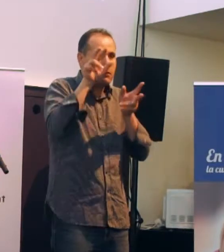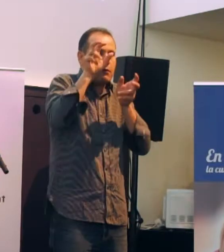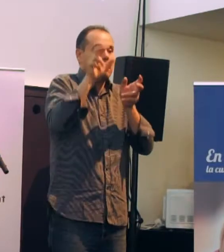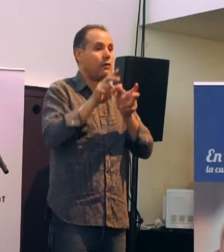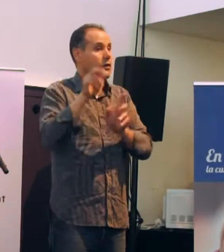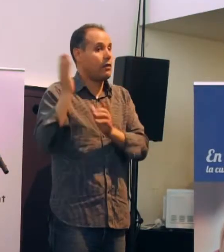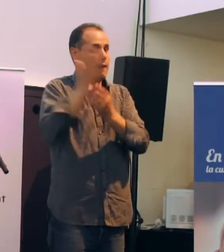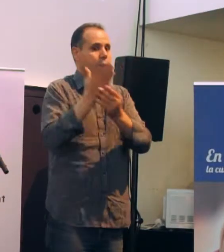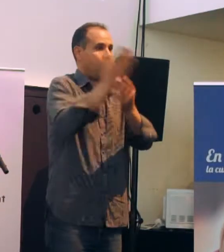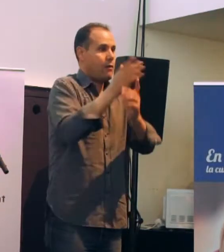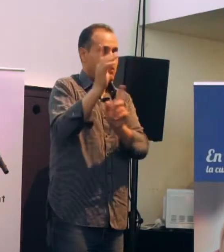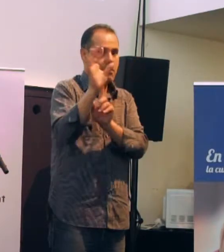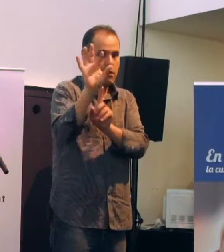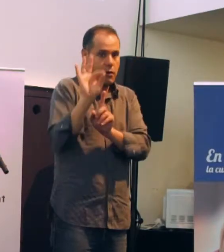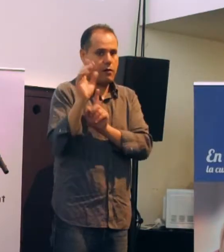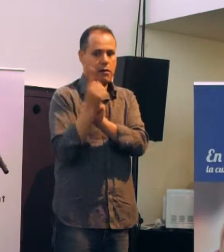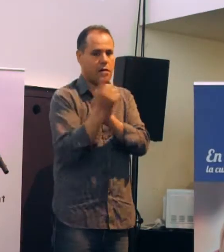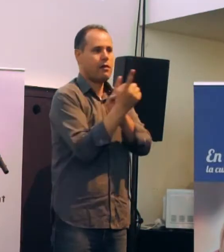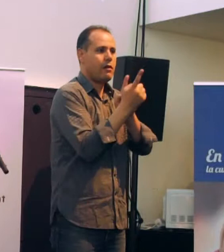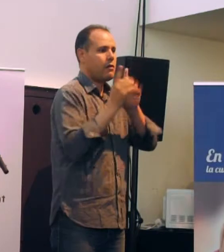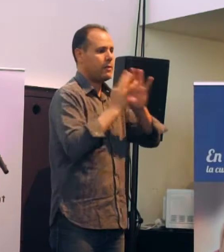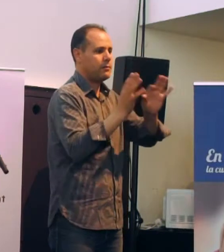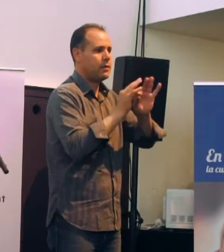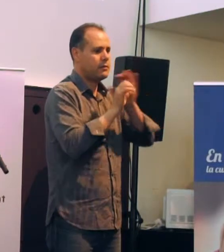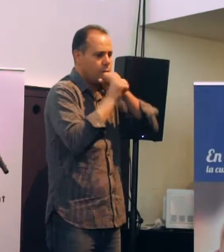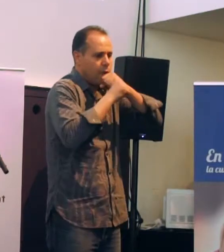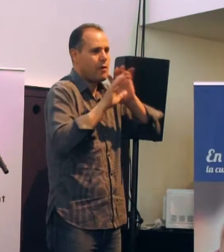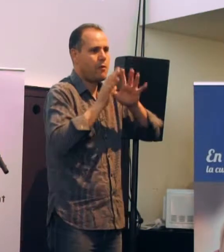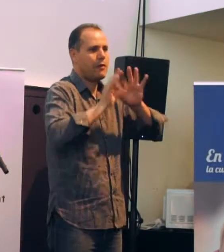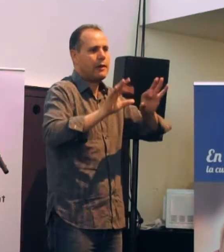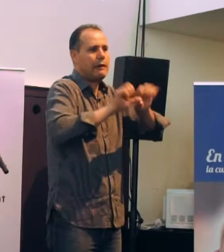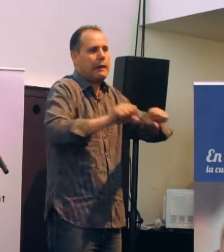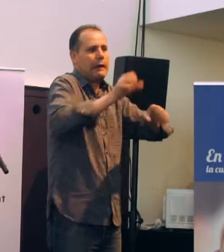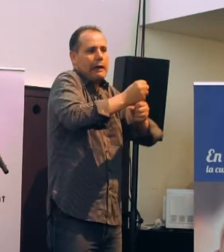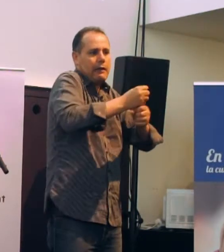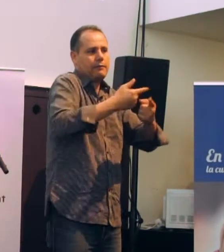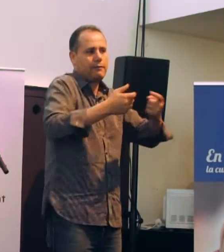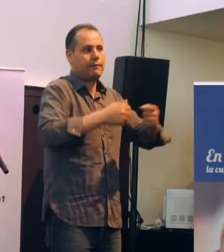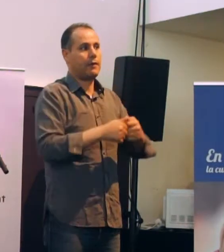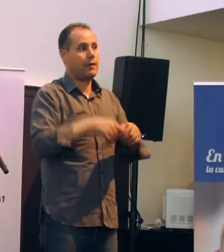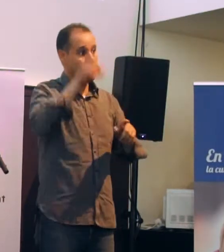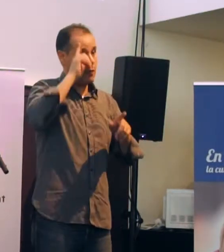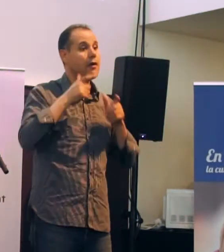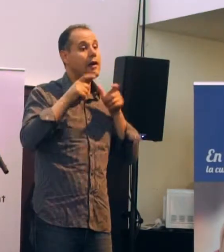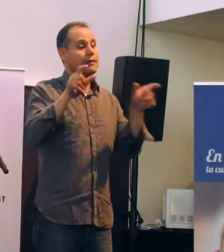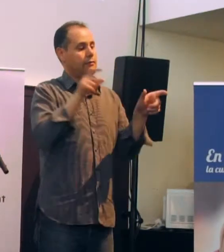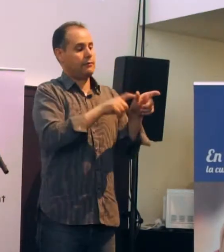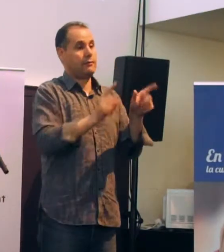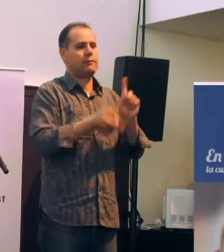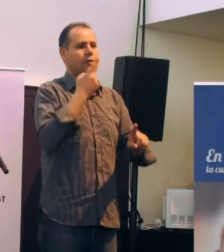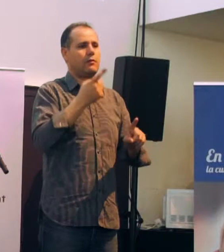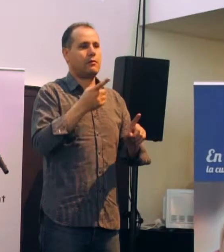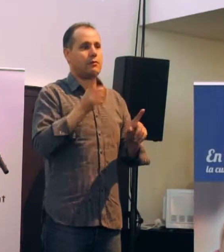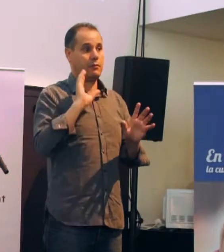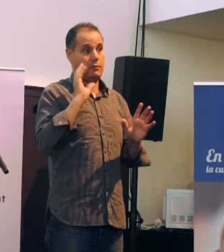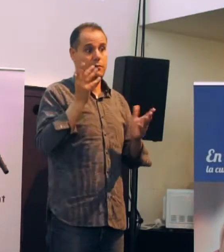venus accompagner les projections et plusieurs secrets de fabrication. Et parce que cette notion d'accès est essentielle sur un festival